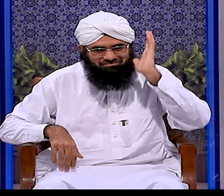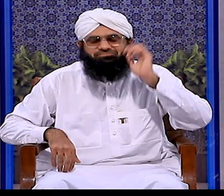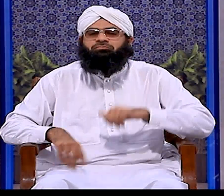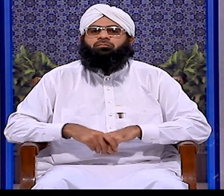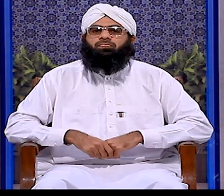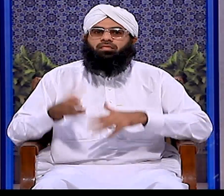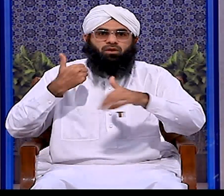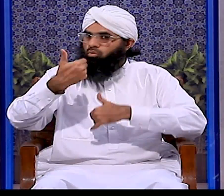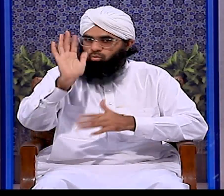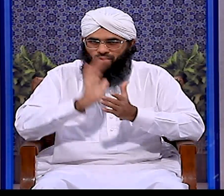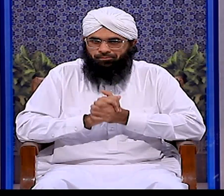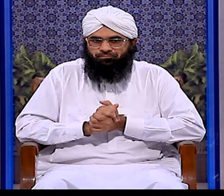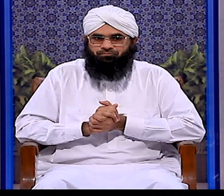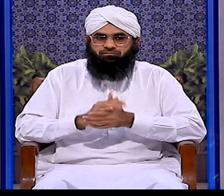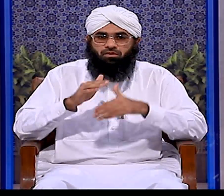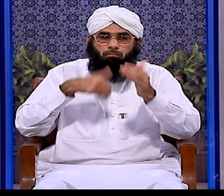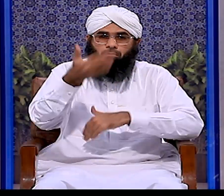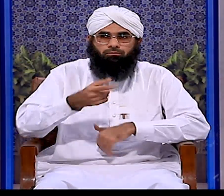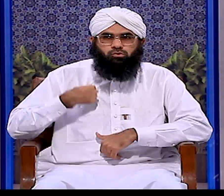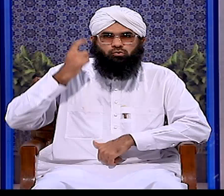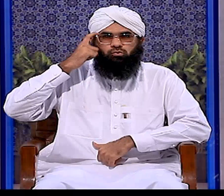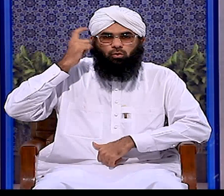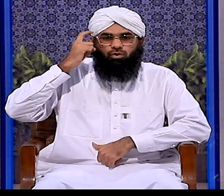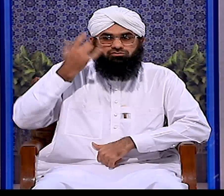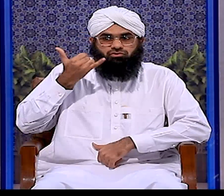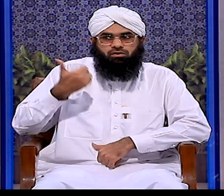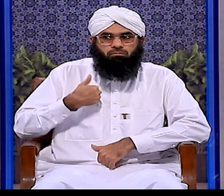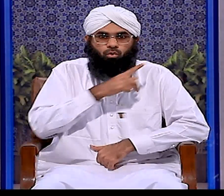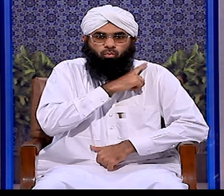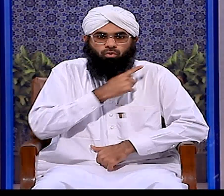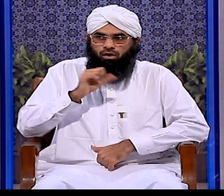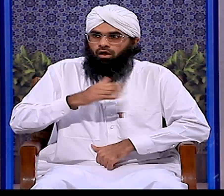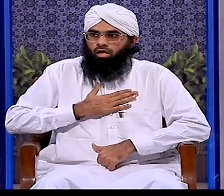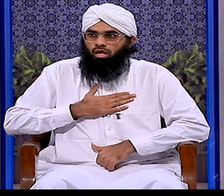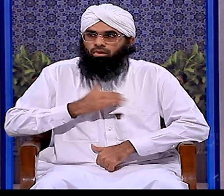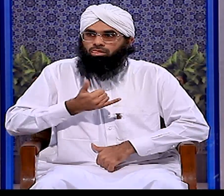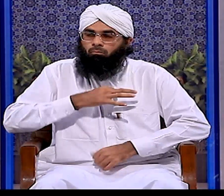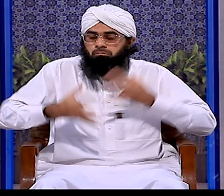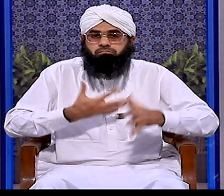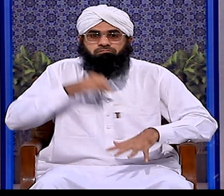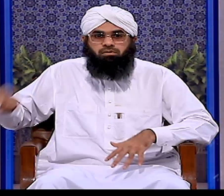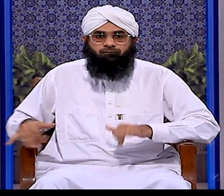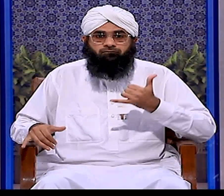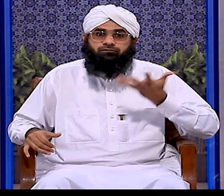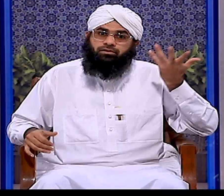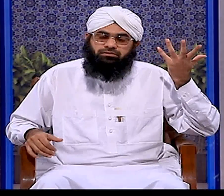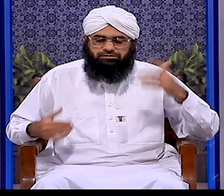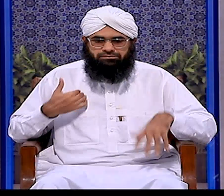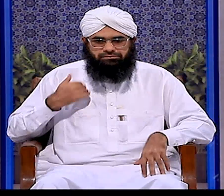ضرور اپنے گناہوں کا اقرار کر لوں گا۔ اسے پل صراط سے بآسانی گزار دیا جائے گا۔ اب بندہ سوچے گا،